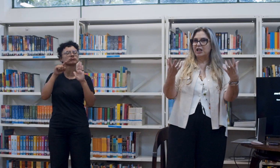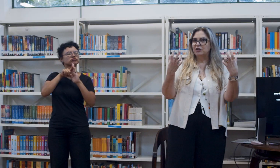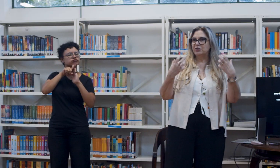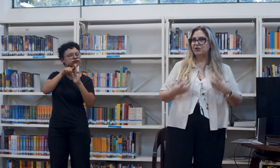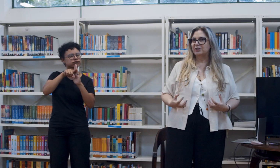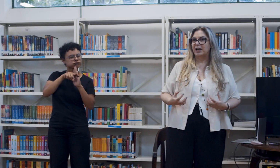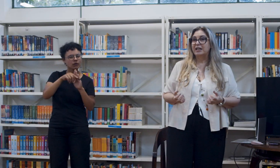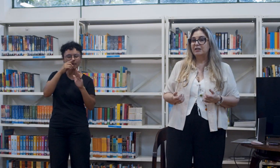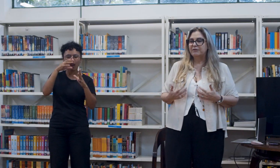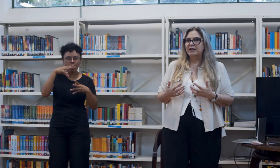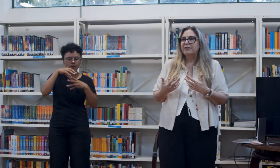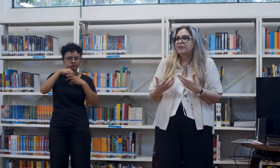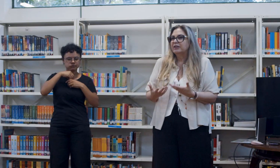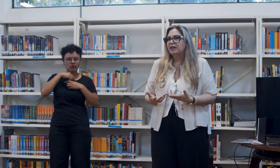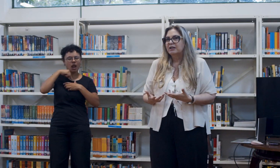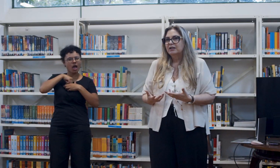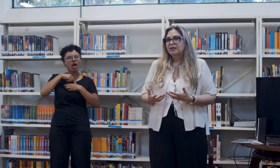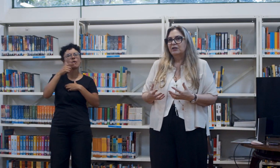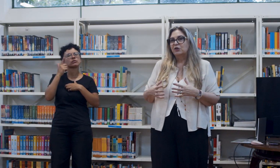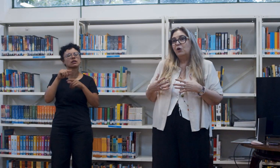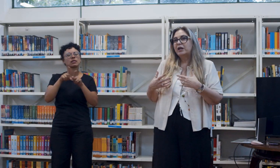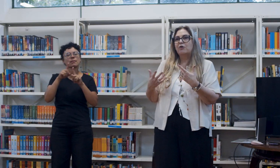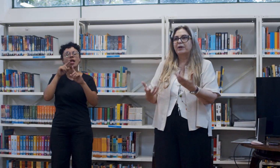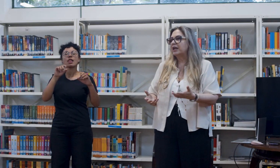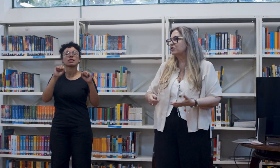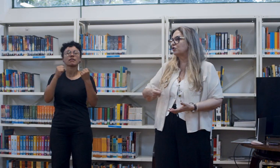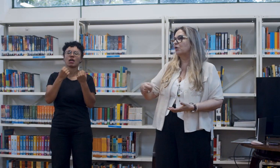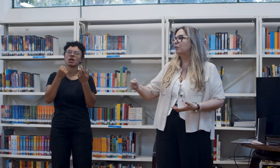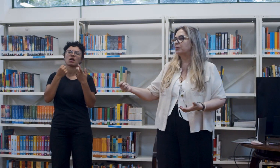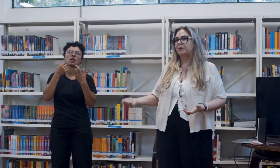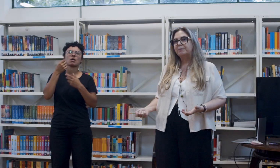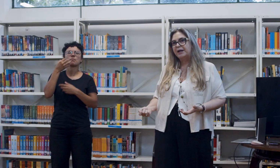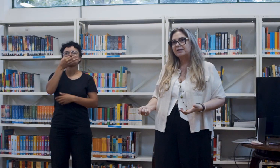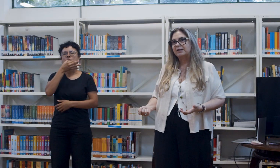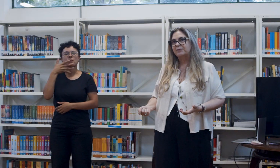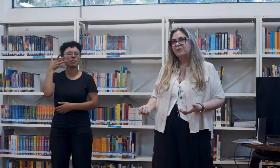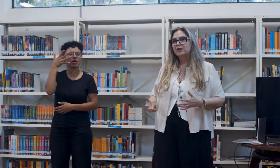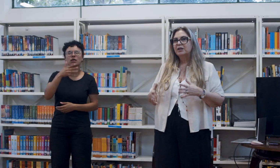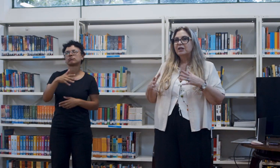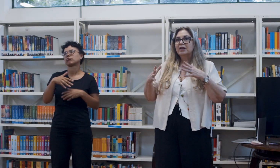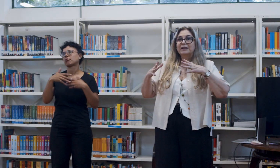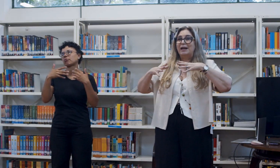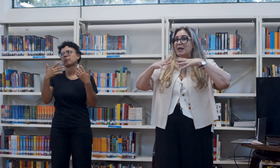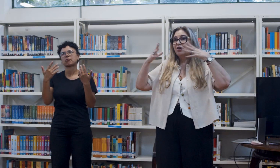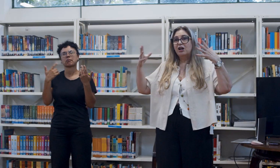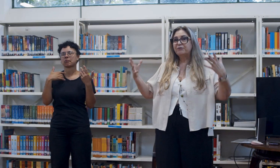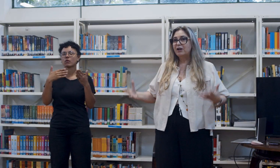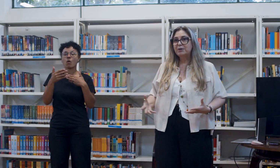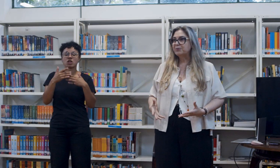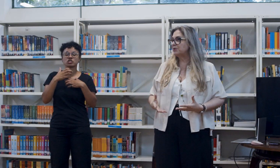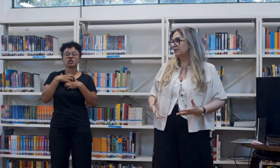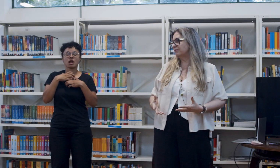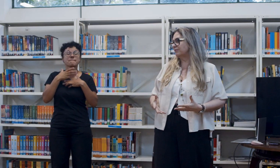ele vai introjetar e ele vai defender oralmente ou por uma peça da